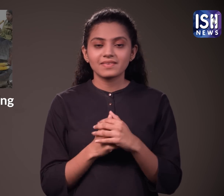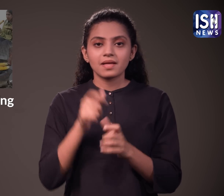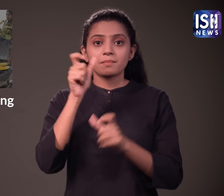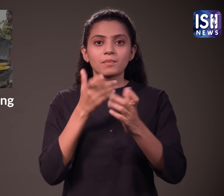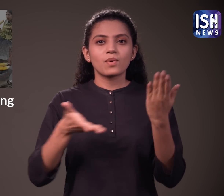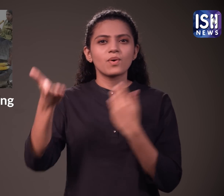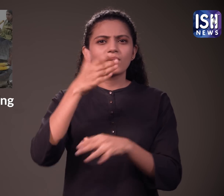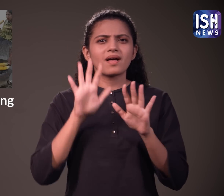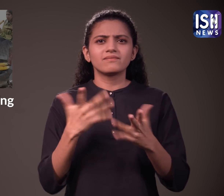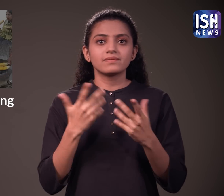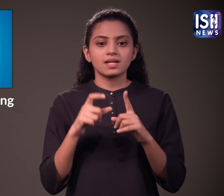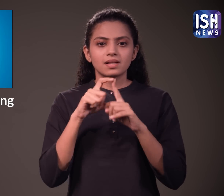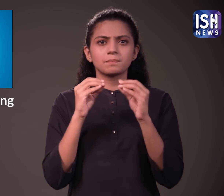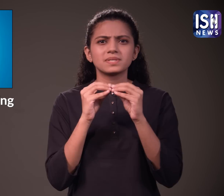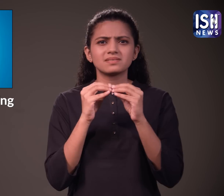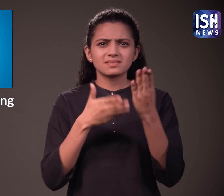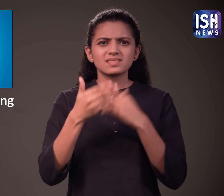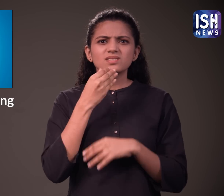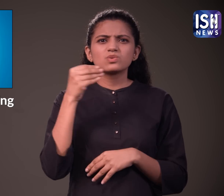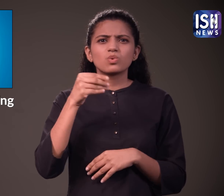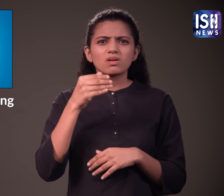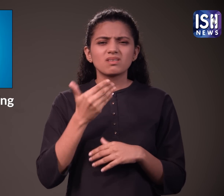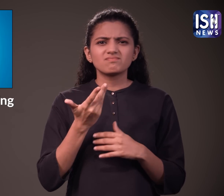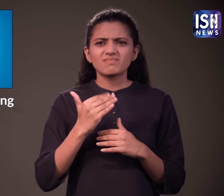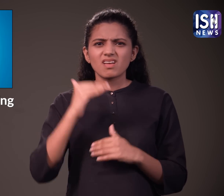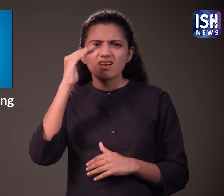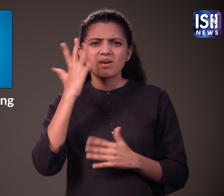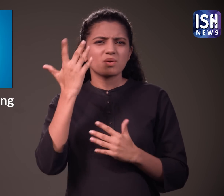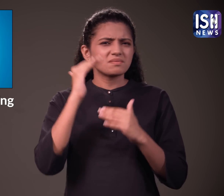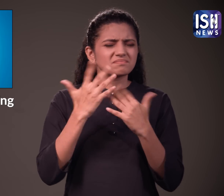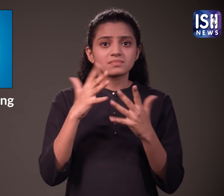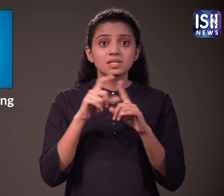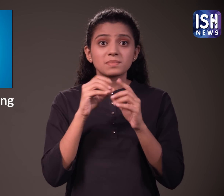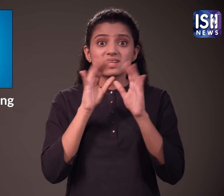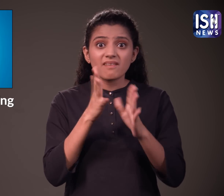ये शुगर के स्टर को नियंत्रित करने और मदुमेग को नियंत्रित करने में भी मदद करता है